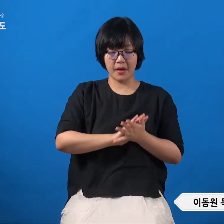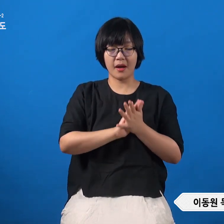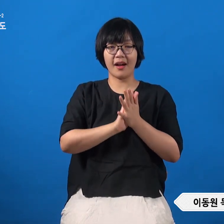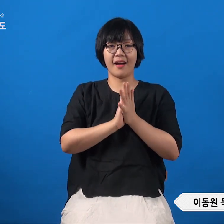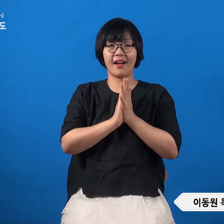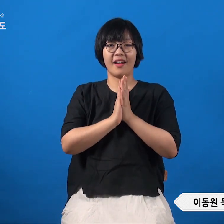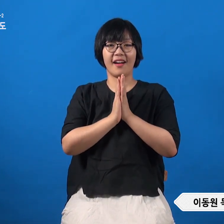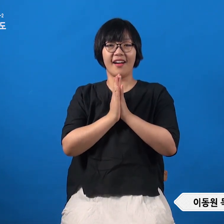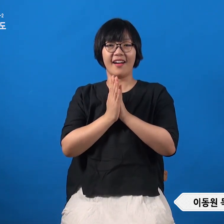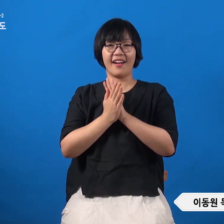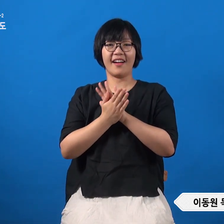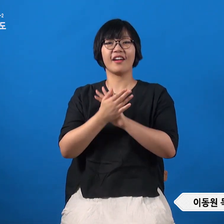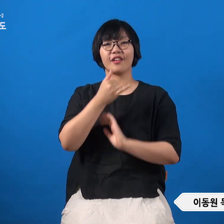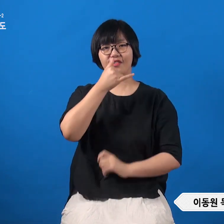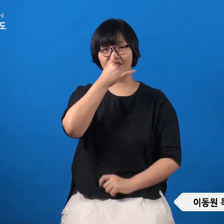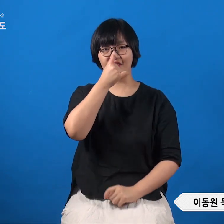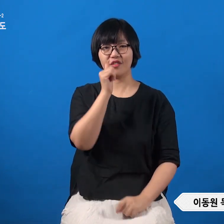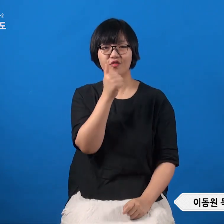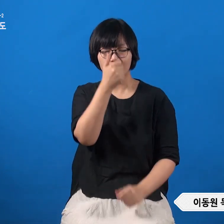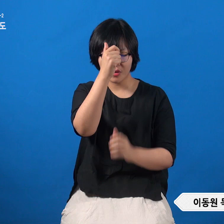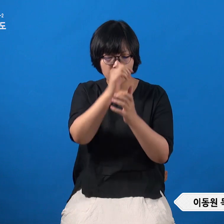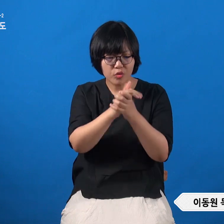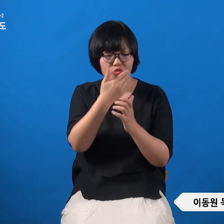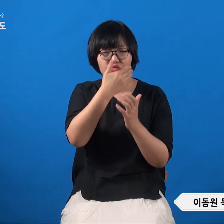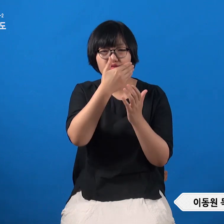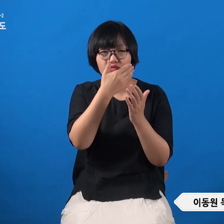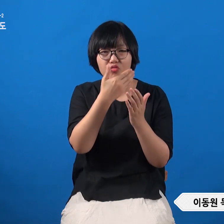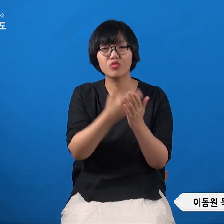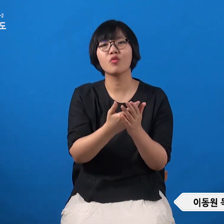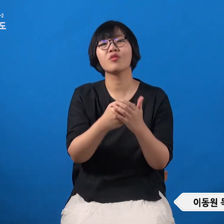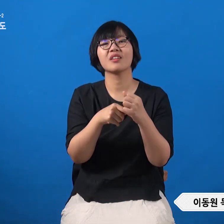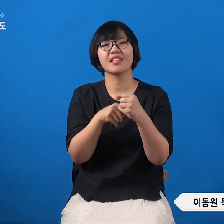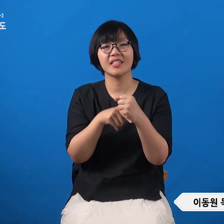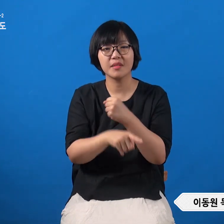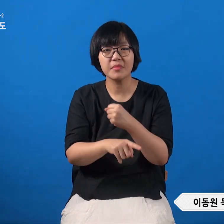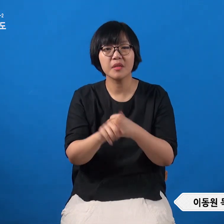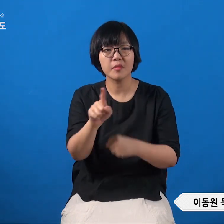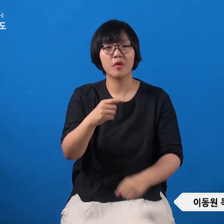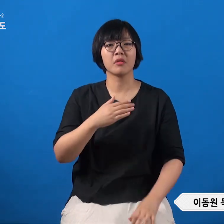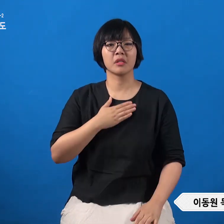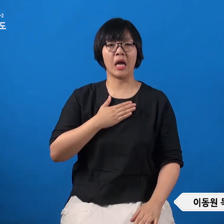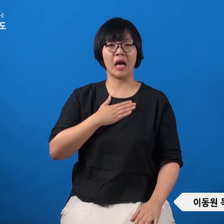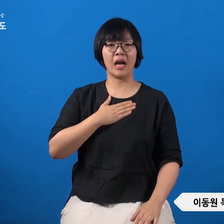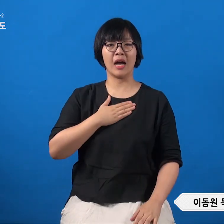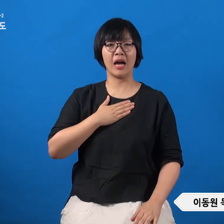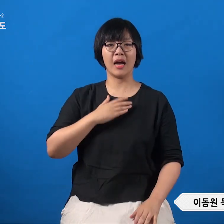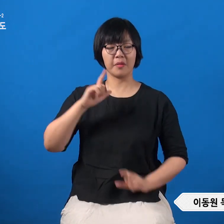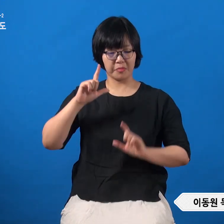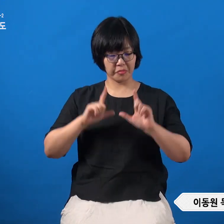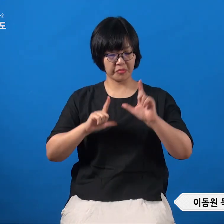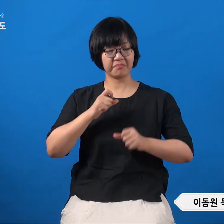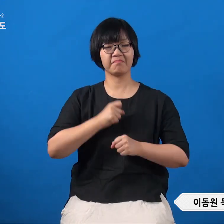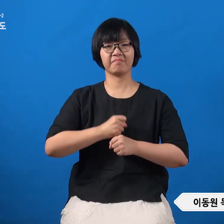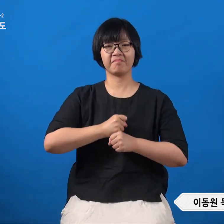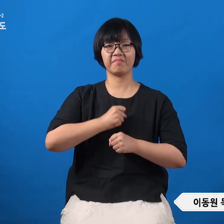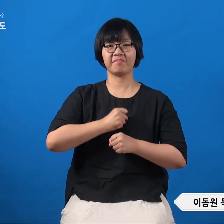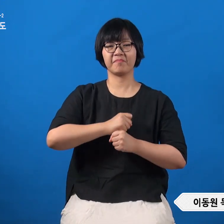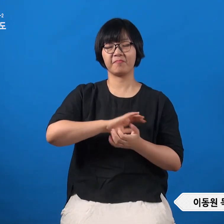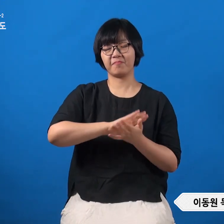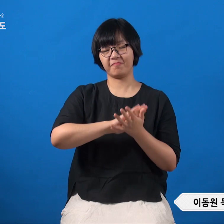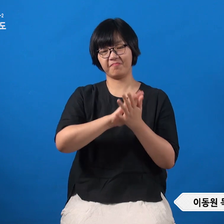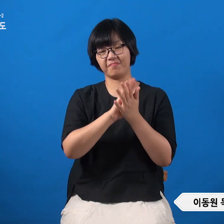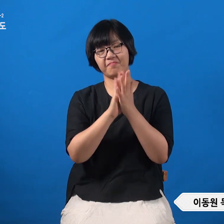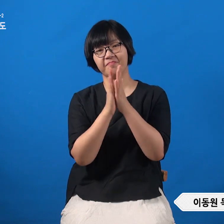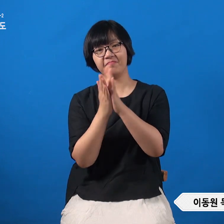끼칩니다. 기도, 특별히 중보기도 왜 중요할까? 이것이 우리의 사람됨, 나의 사람됨에 영향을 끼치기 때문에